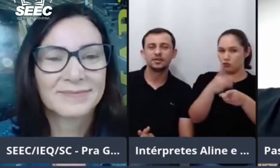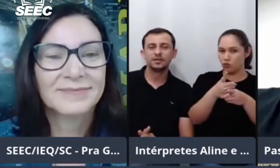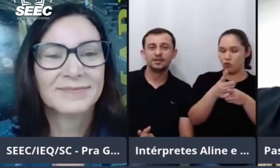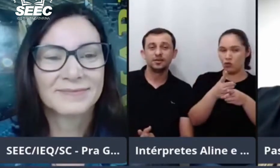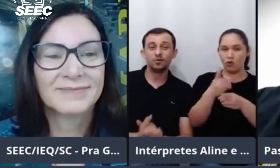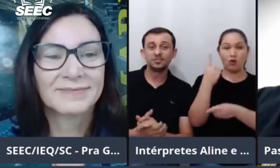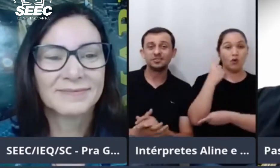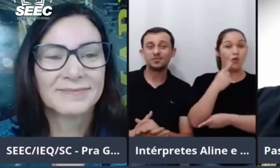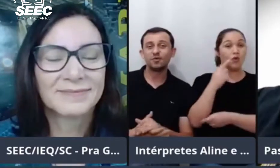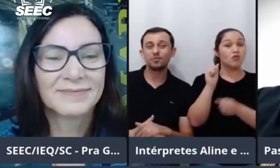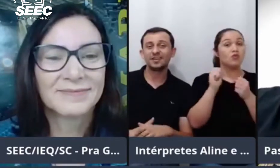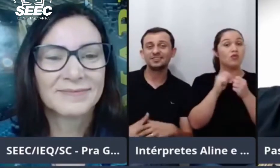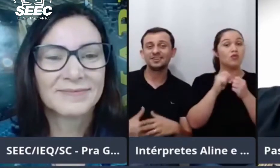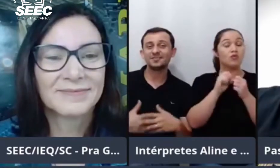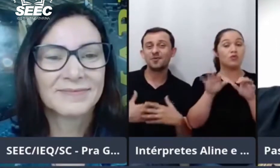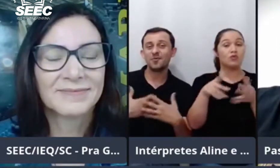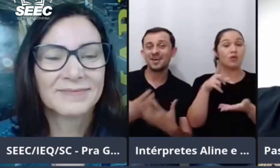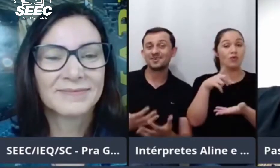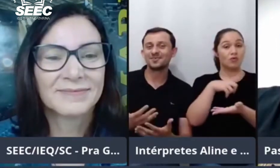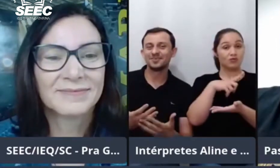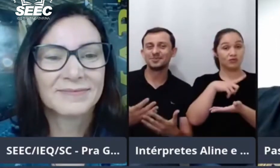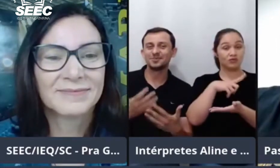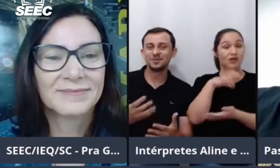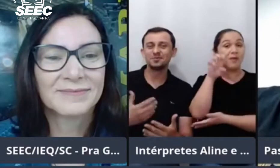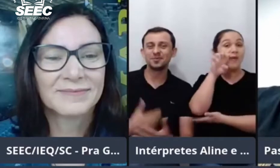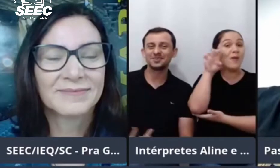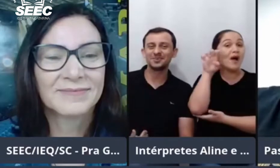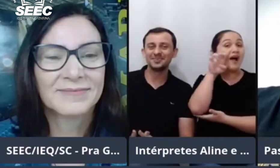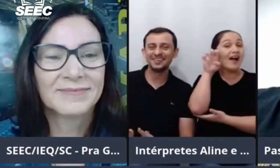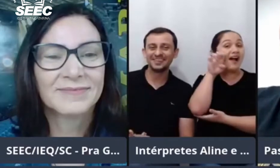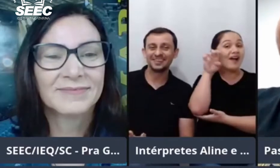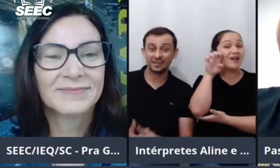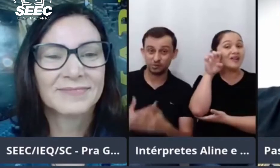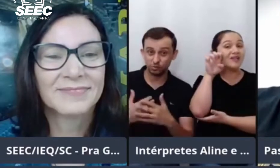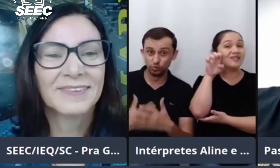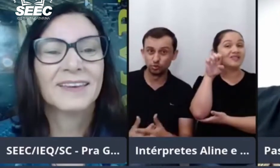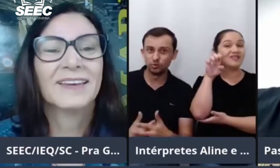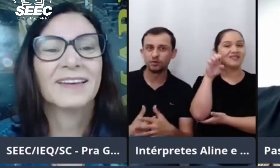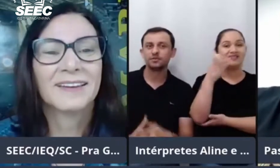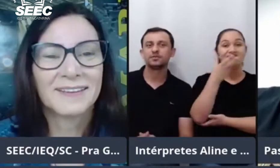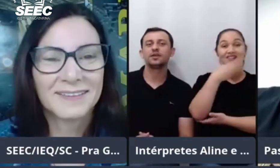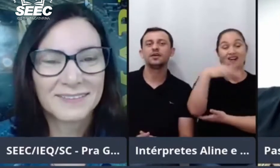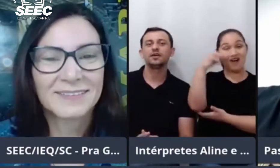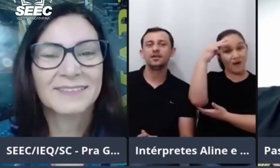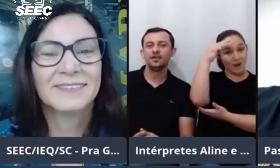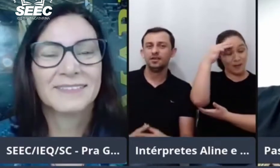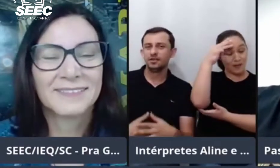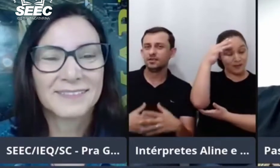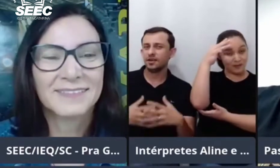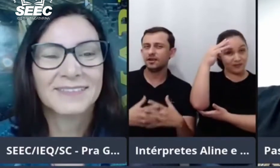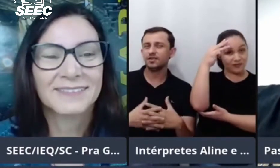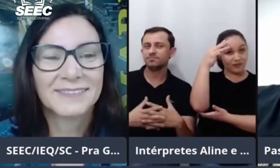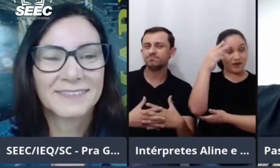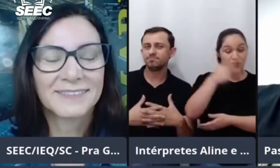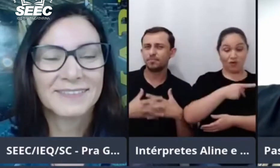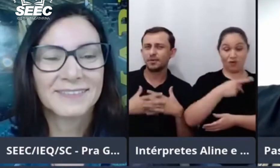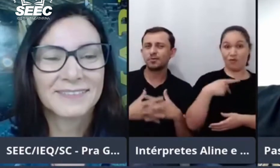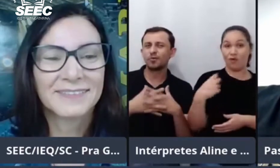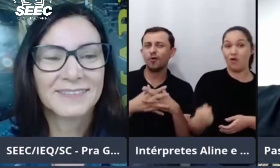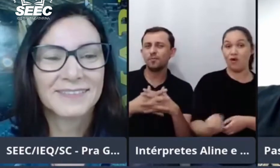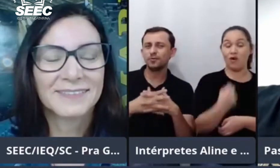né? Onde a gente teve a oportunidade de levar o Eglon, o sobrinho do pastor Roni, que é surdo, né? E